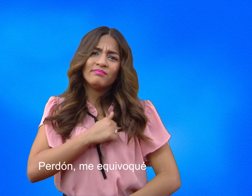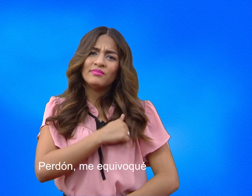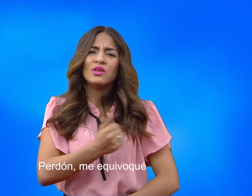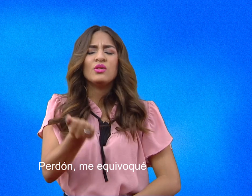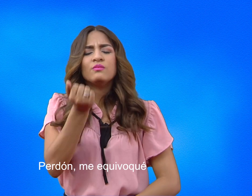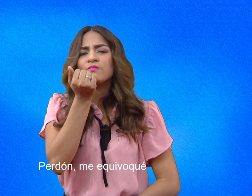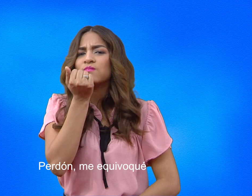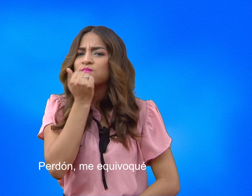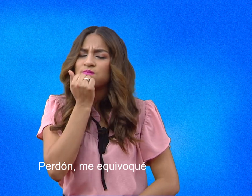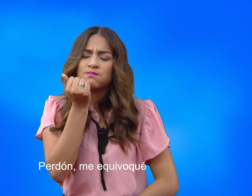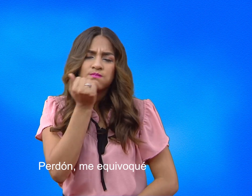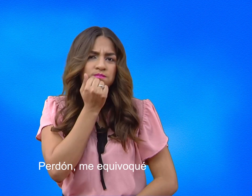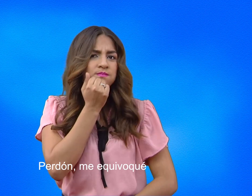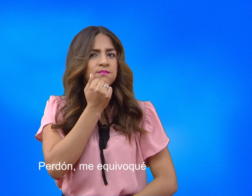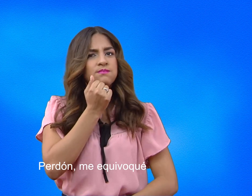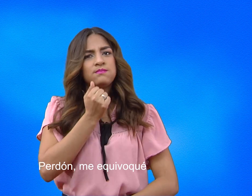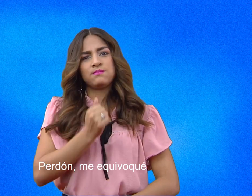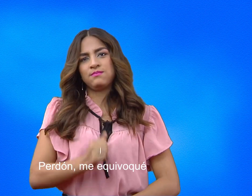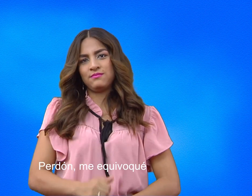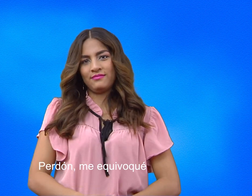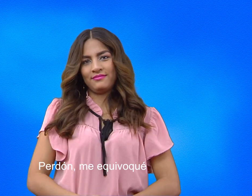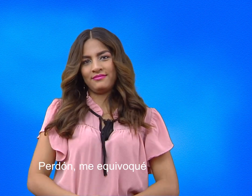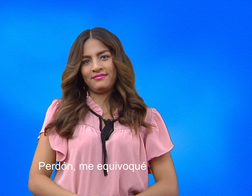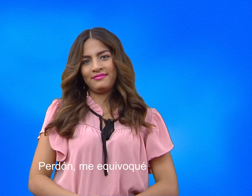Perdón, me equivoqué.